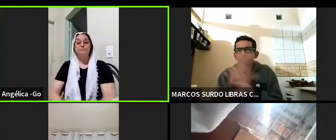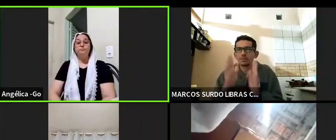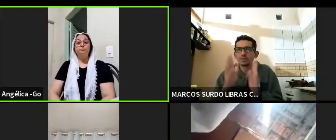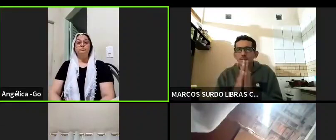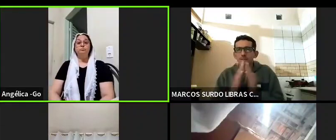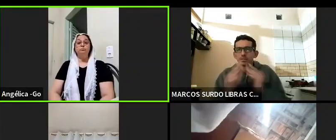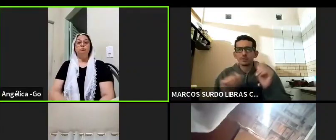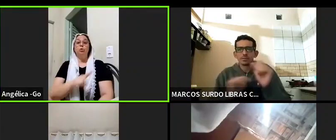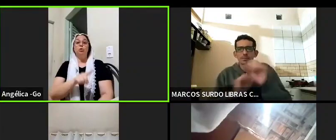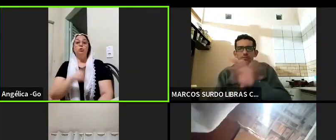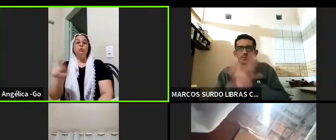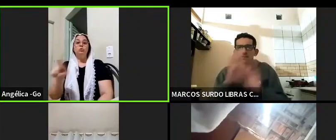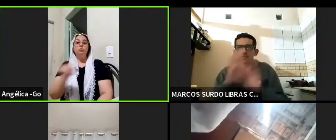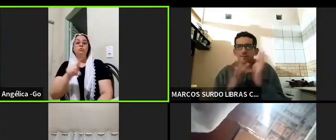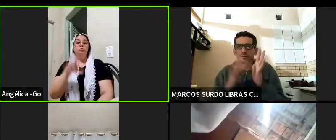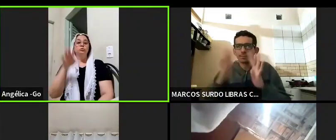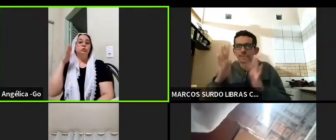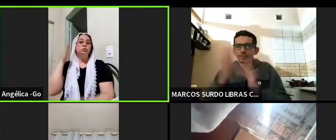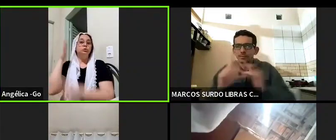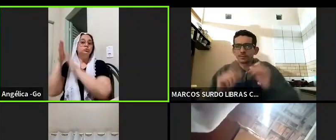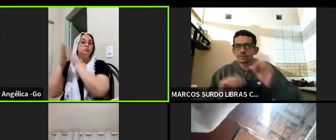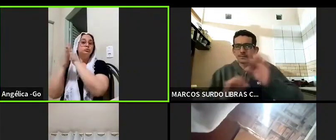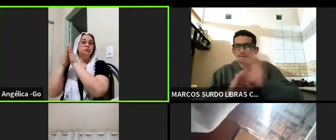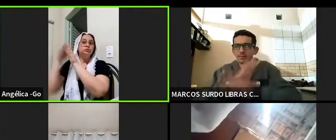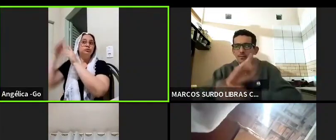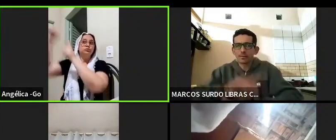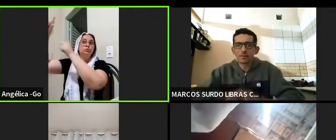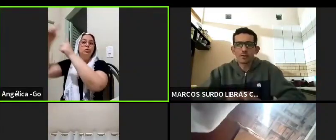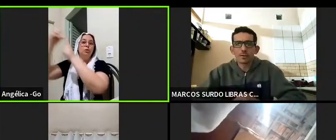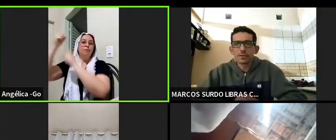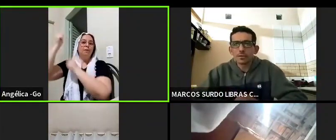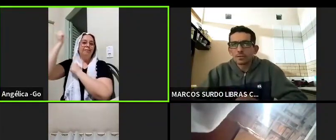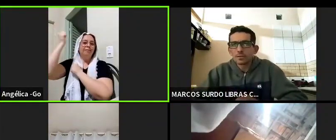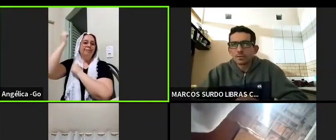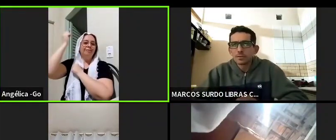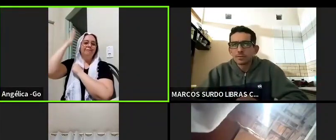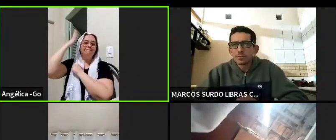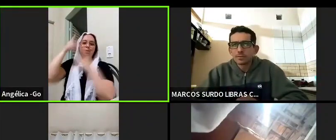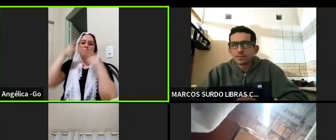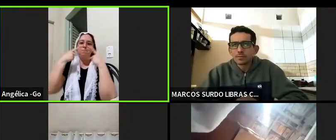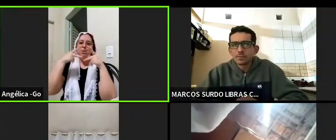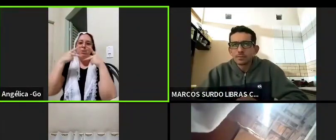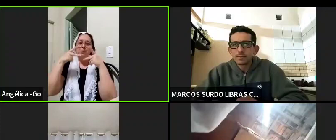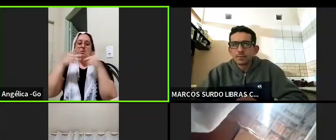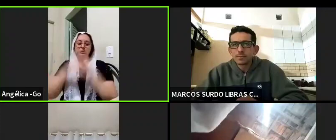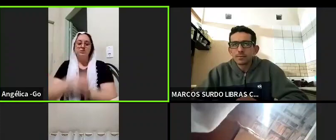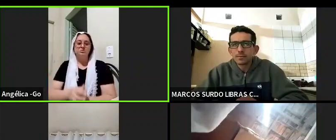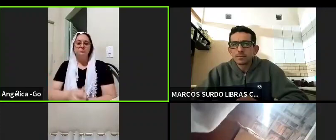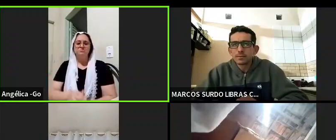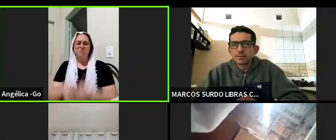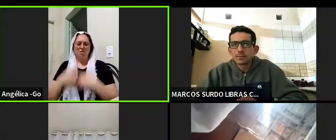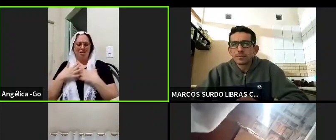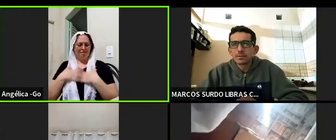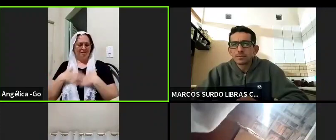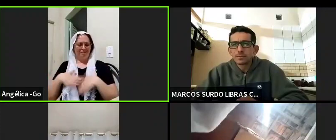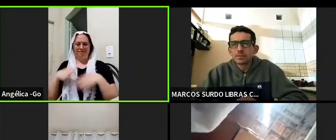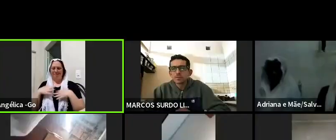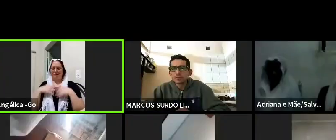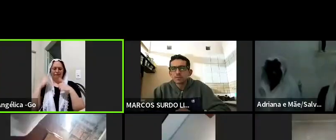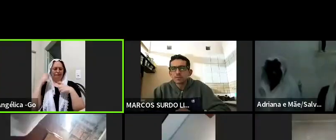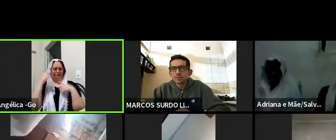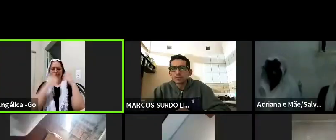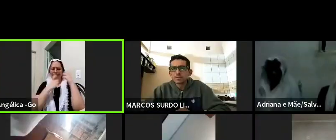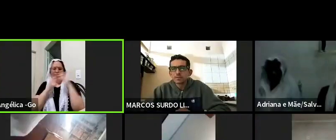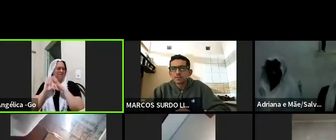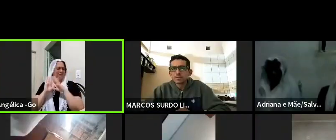sua glória. Ele diz assim: não te preocupa. O sol não te molestará, não te incomodará,